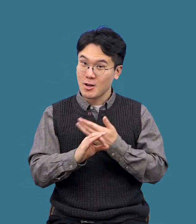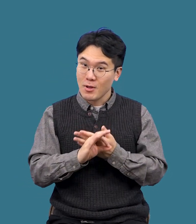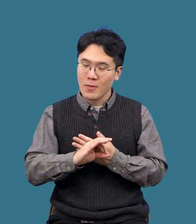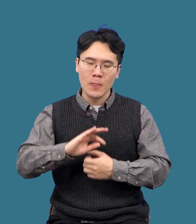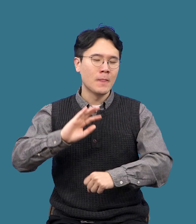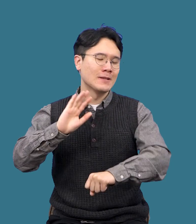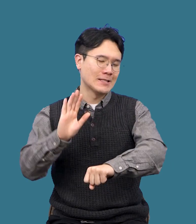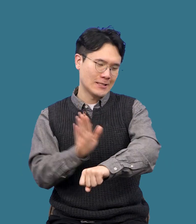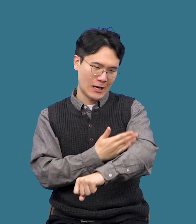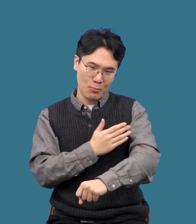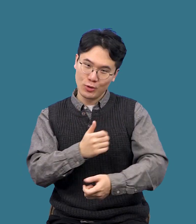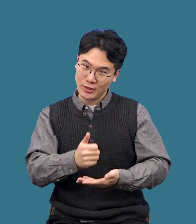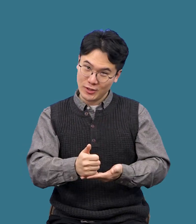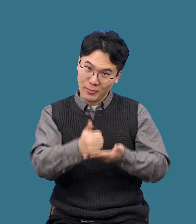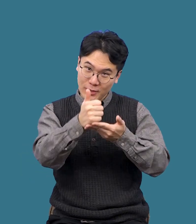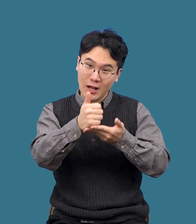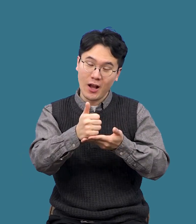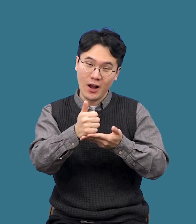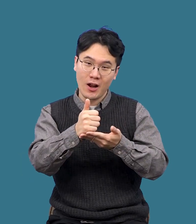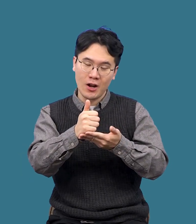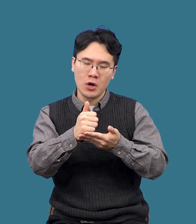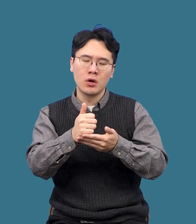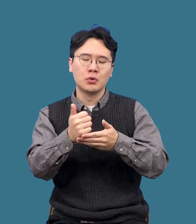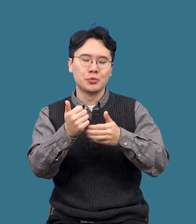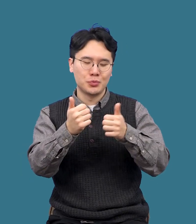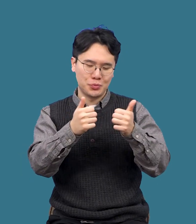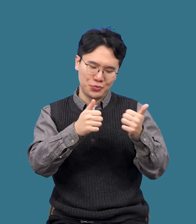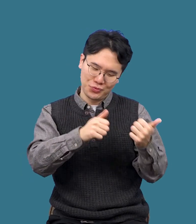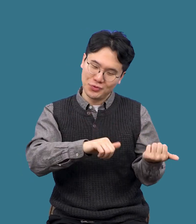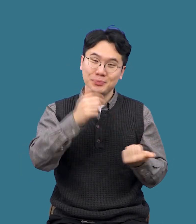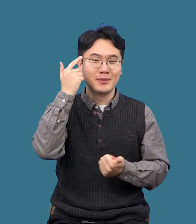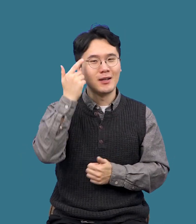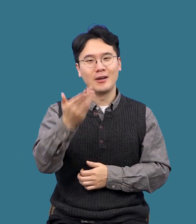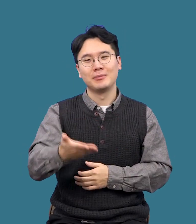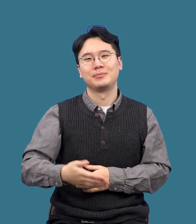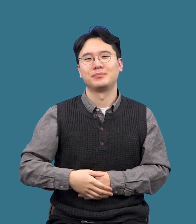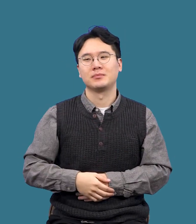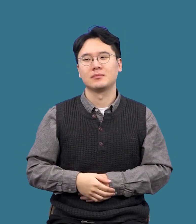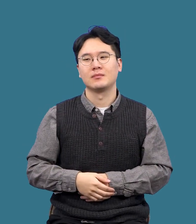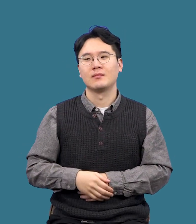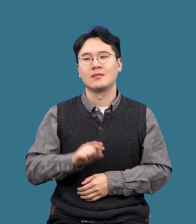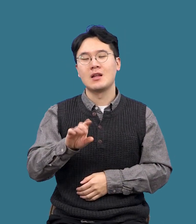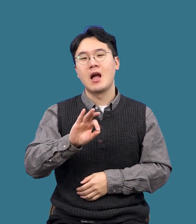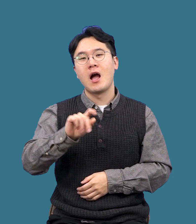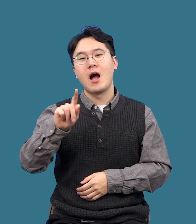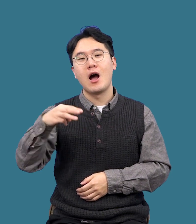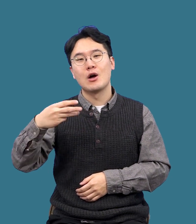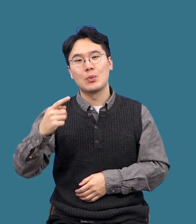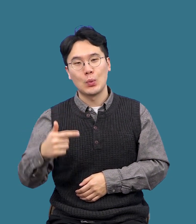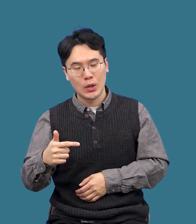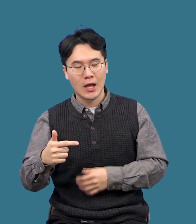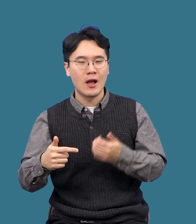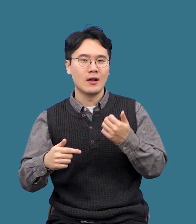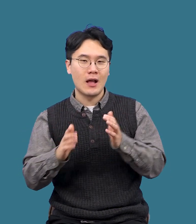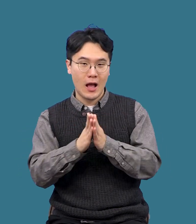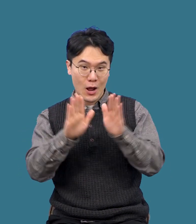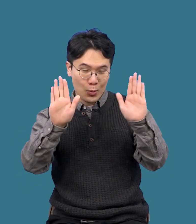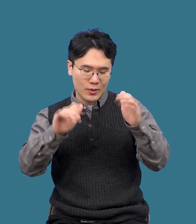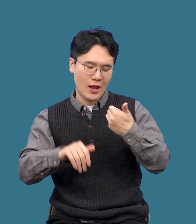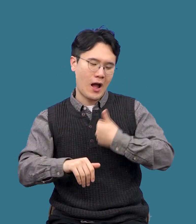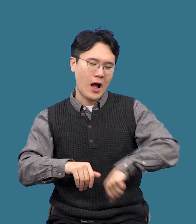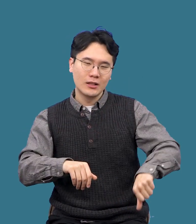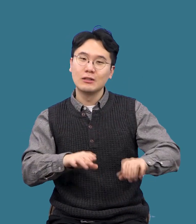잘못 섬기다가 돌아가시겠습니까? 자, 이 아론의 아들들을 통하여 우리에게